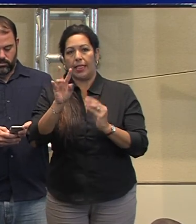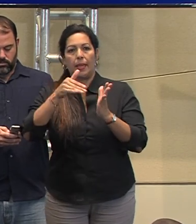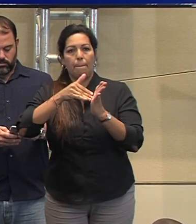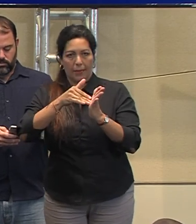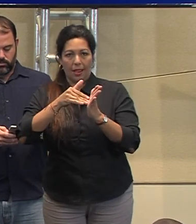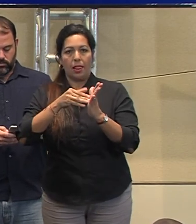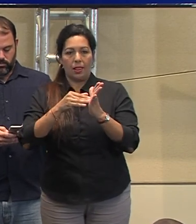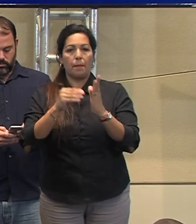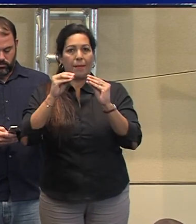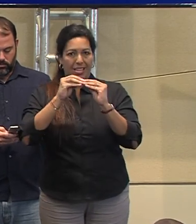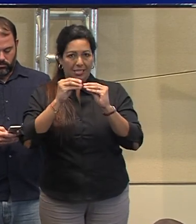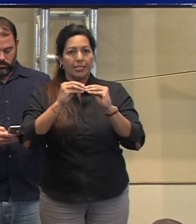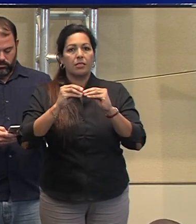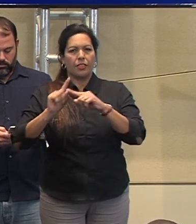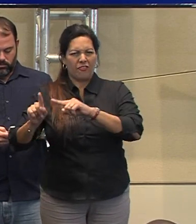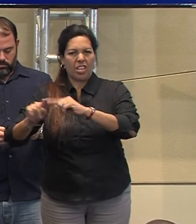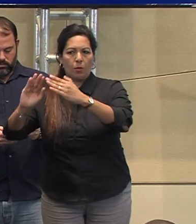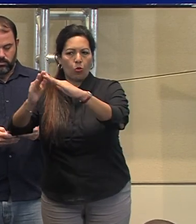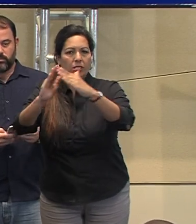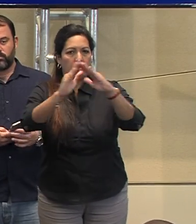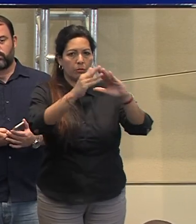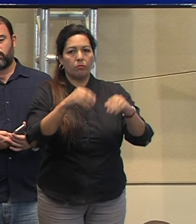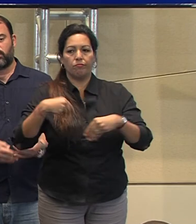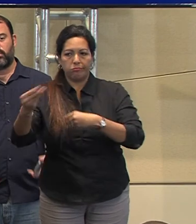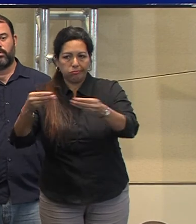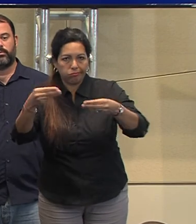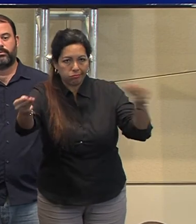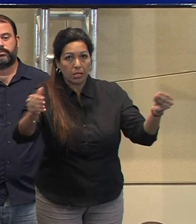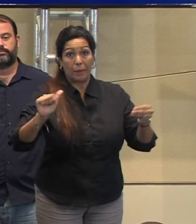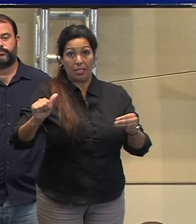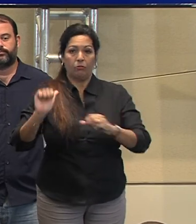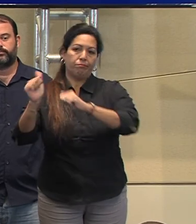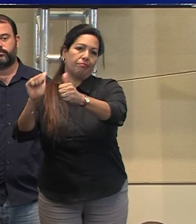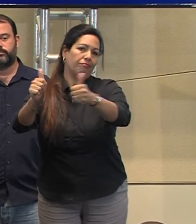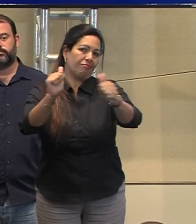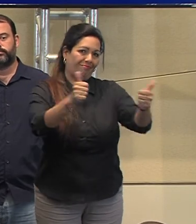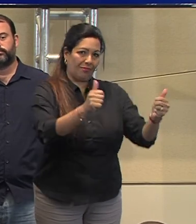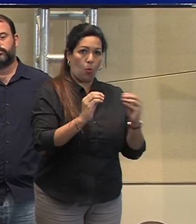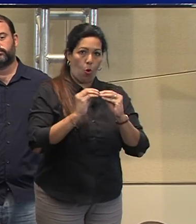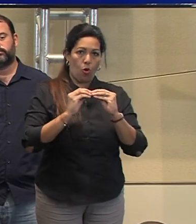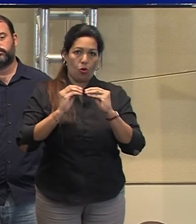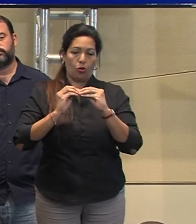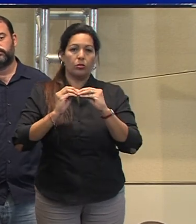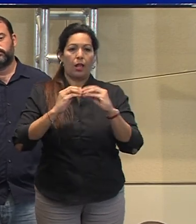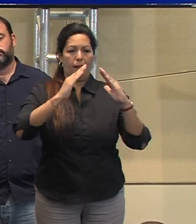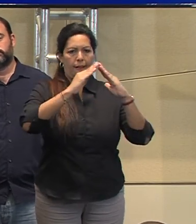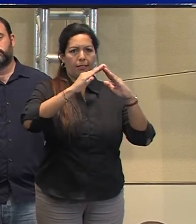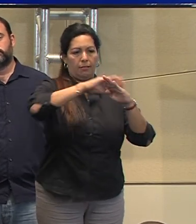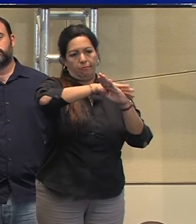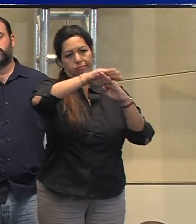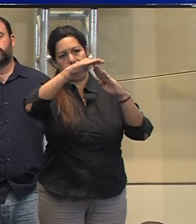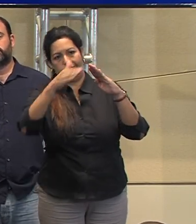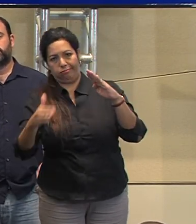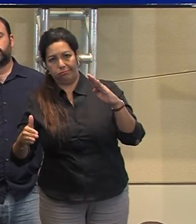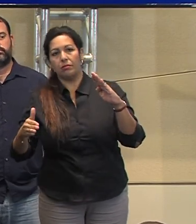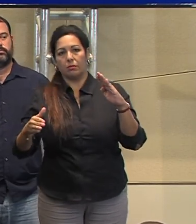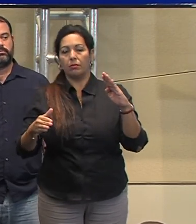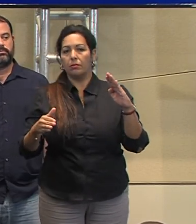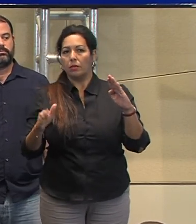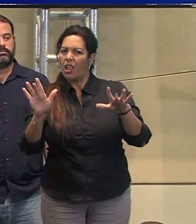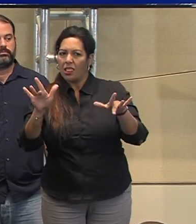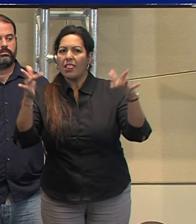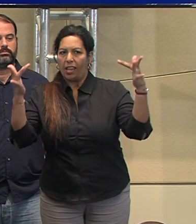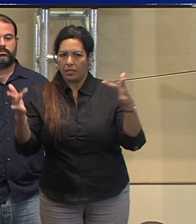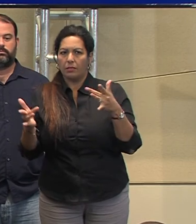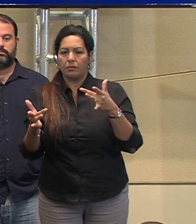adicionales a los municipios para que puedan continuar con la instalación de los que todos los que son más livianos que